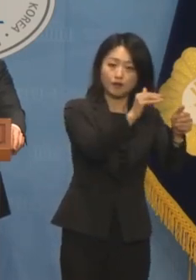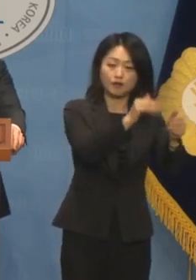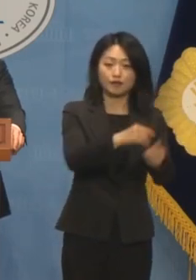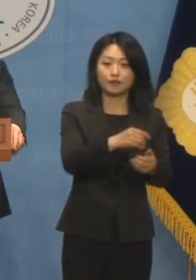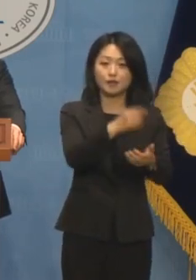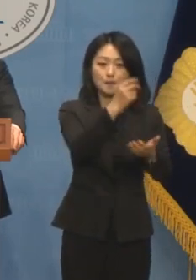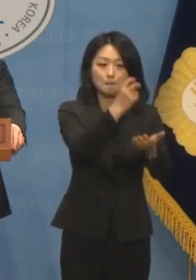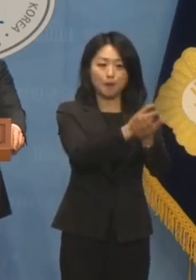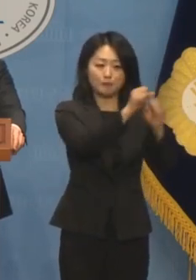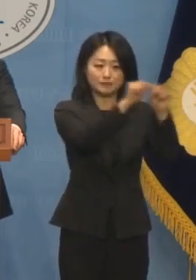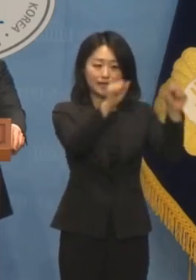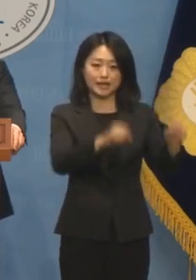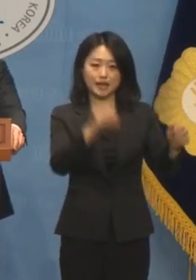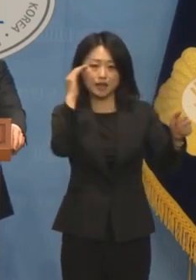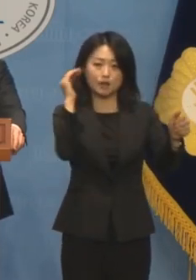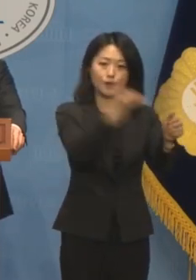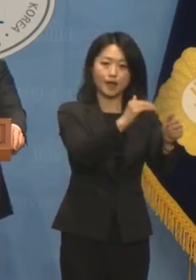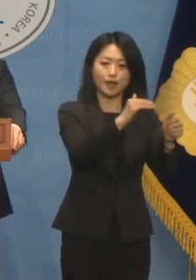와해까지 시도하고 있습니다.